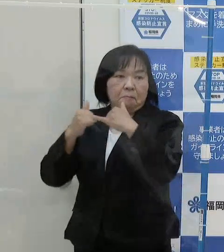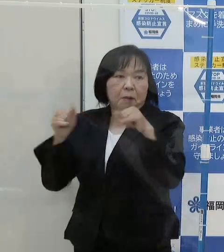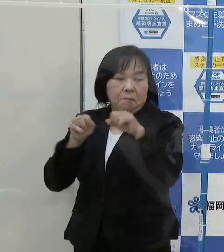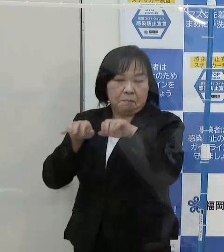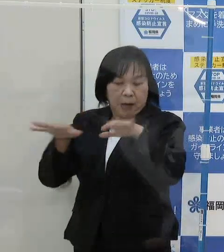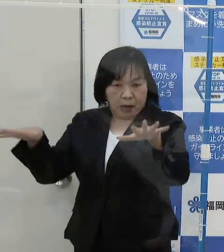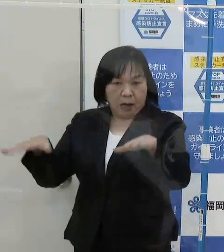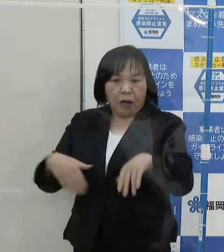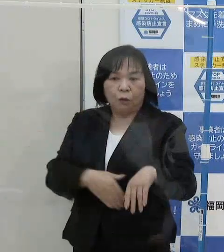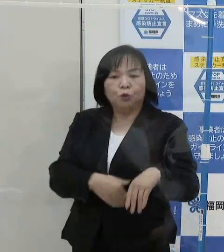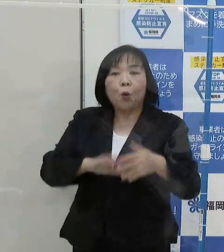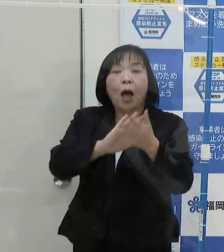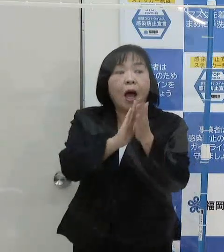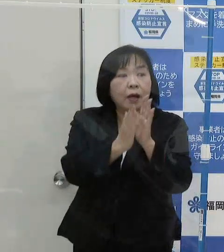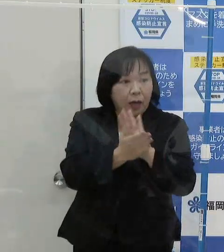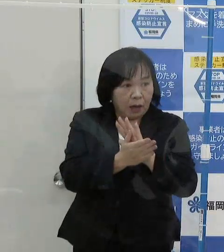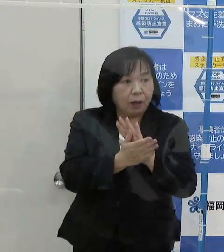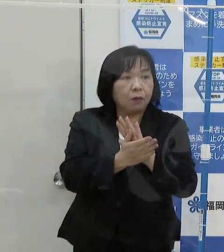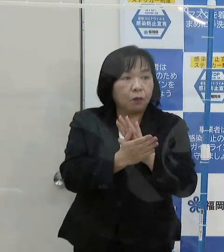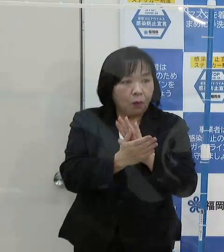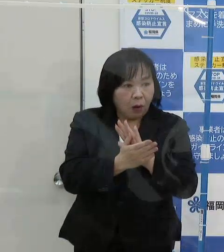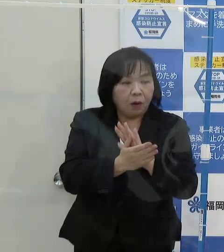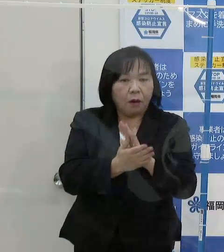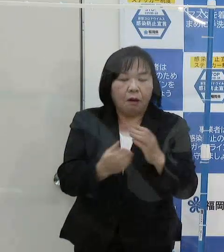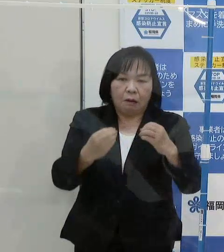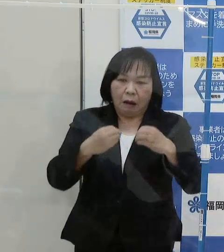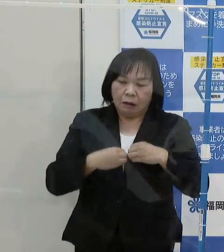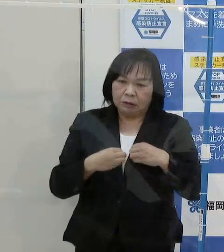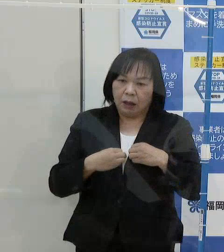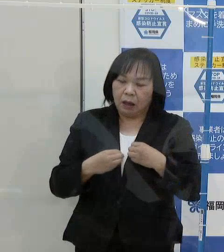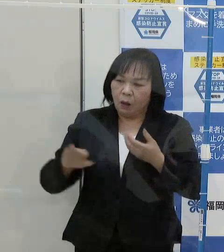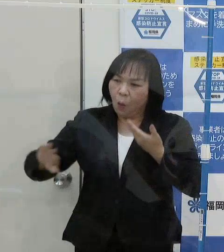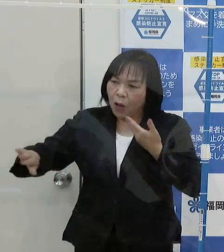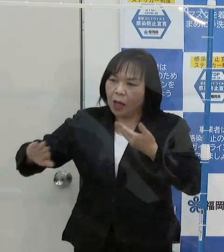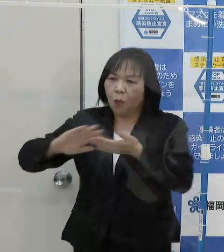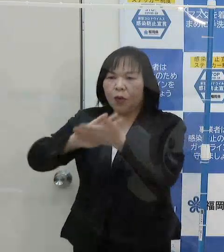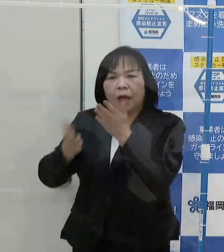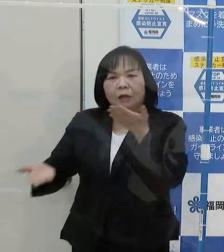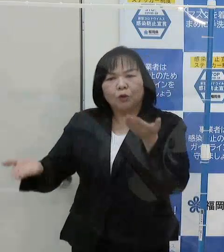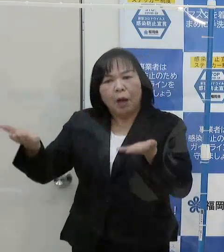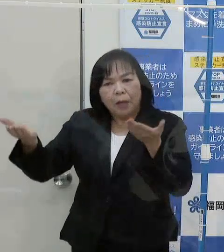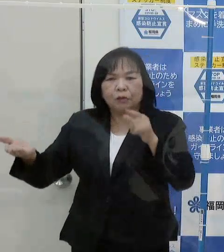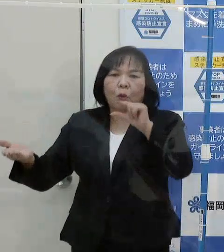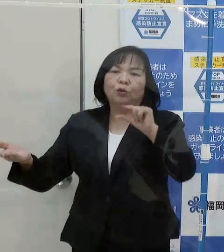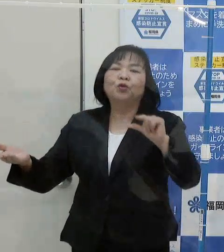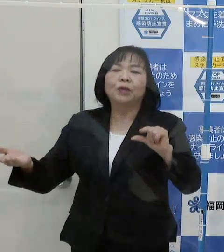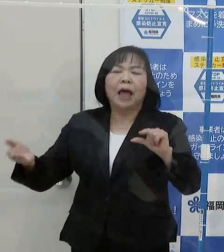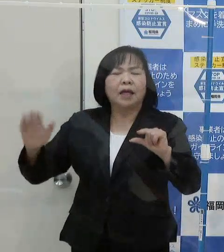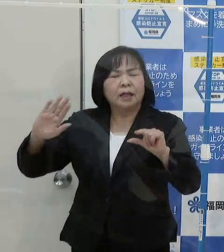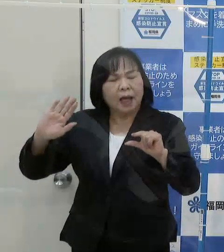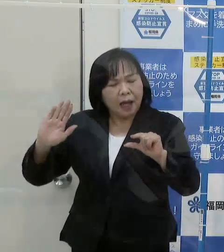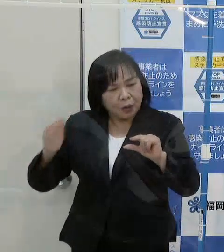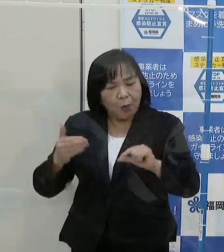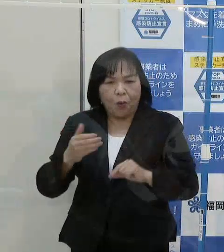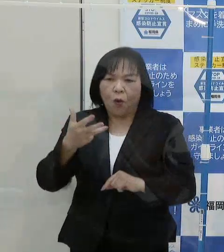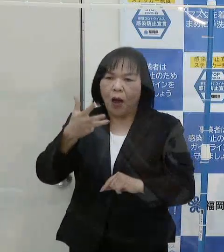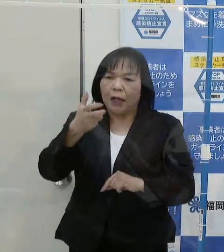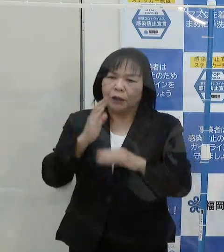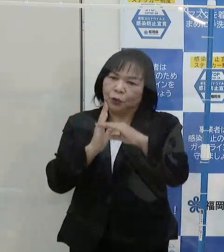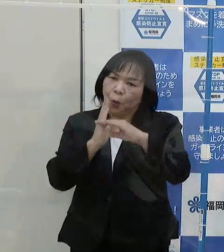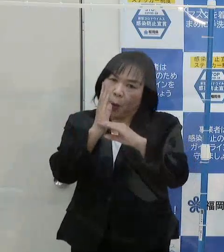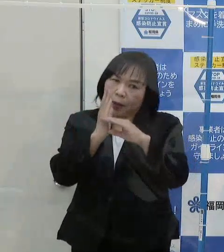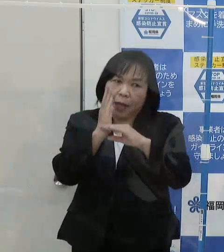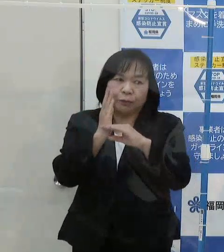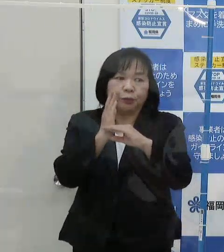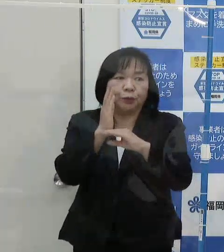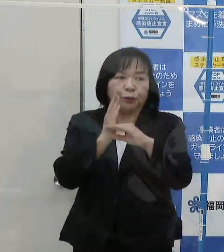福岡県でも記録した通り感染者数は他県に比べて少ない状況となっていますが、先日80人を超える感染